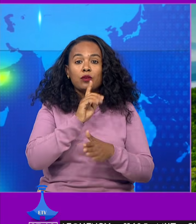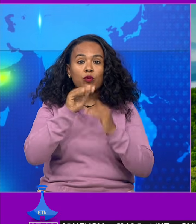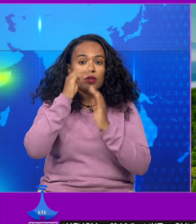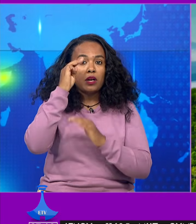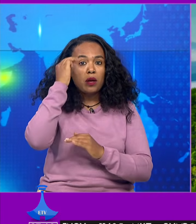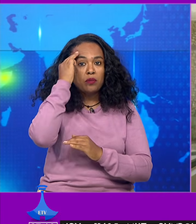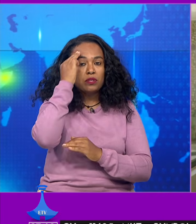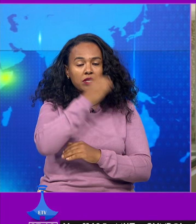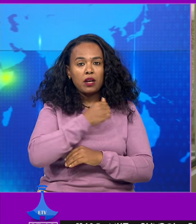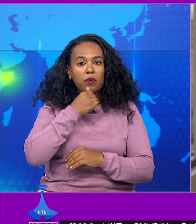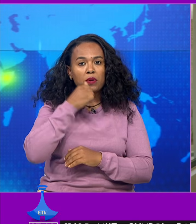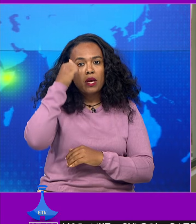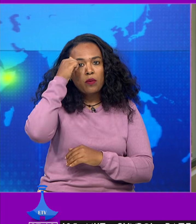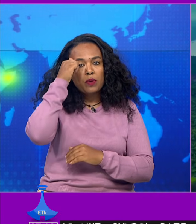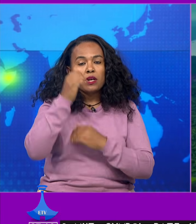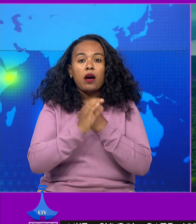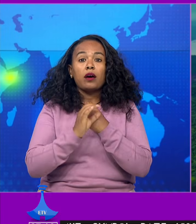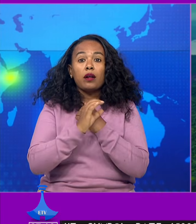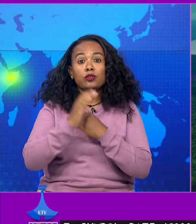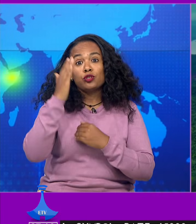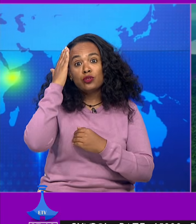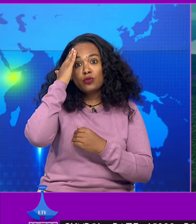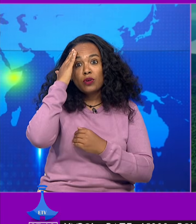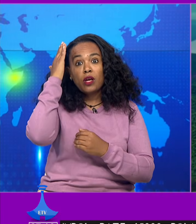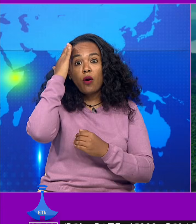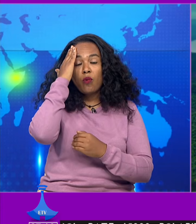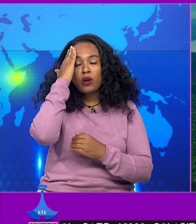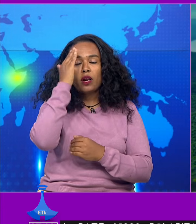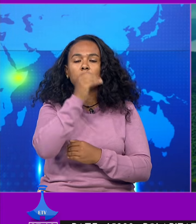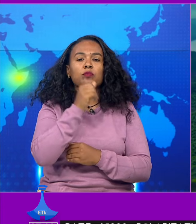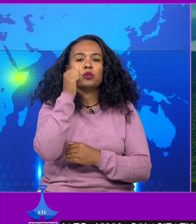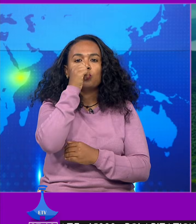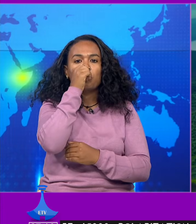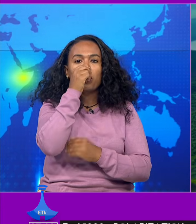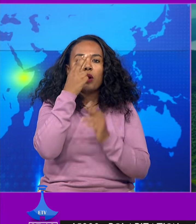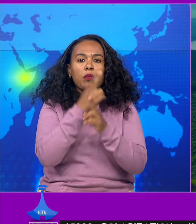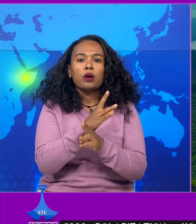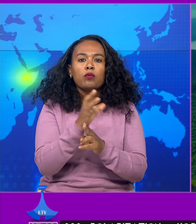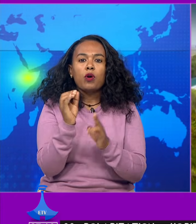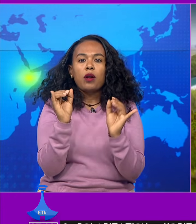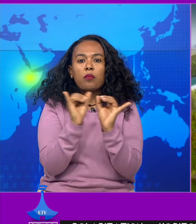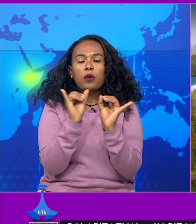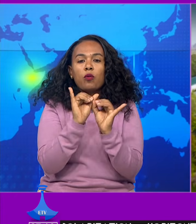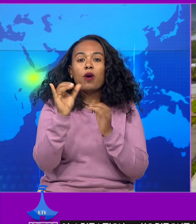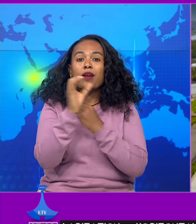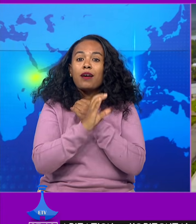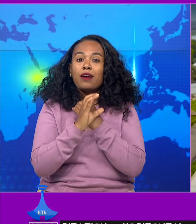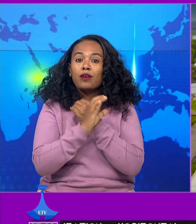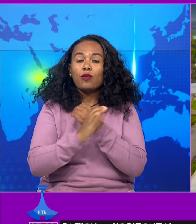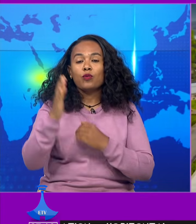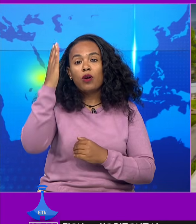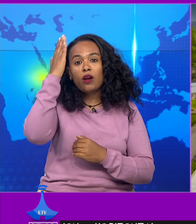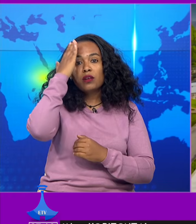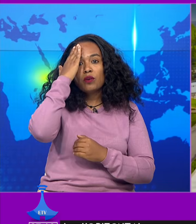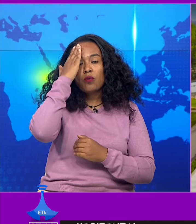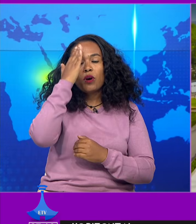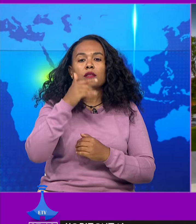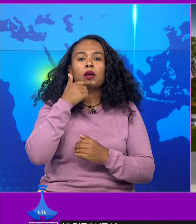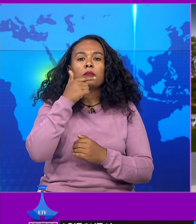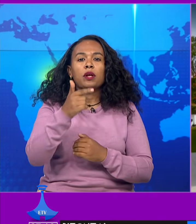ሚኒስትር አብይ አህመድ ሀገራችንን እንወቅ፣ ያወቅናትንም ኢትዮጵያ በክብሯና በልኳ እንደ ሀገርነቷ እናሳውቃት